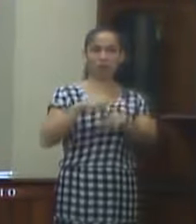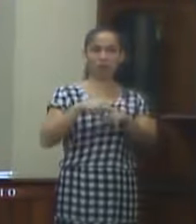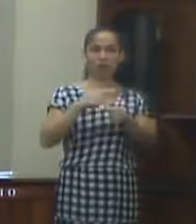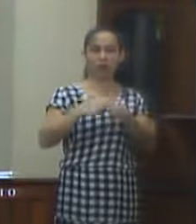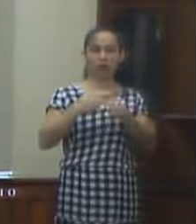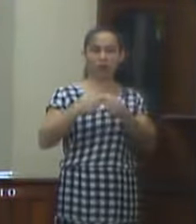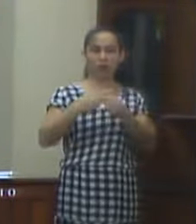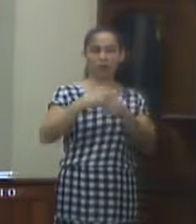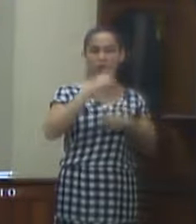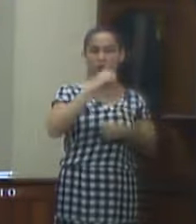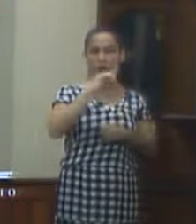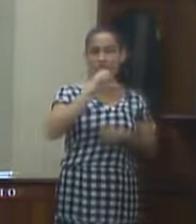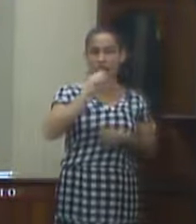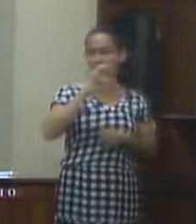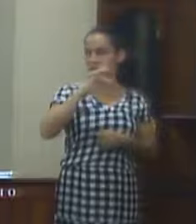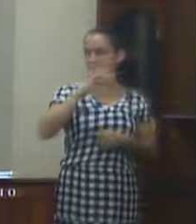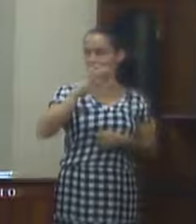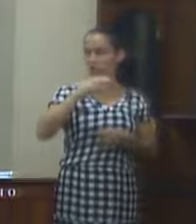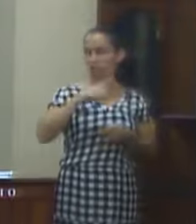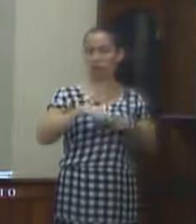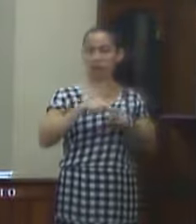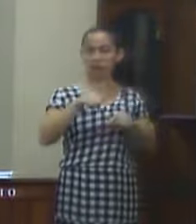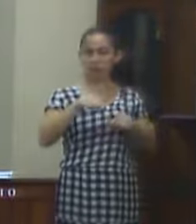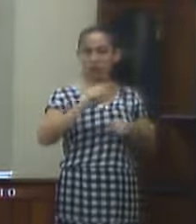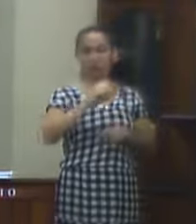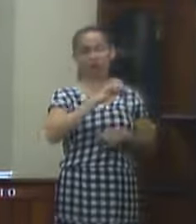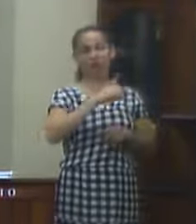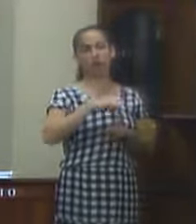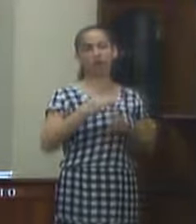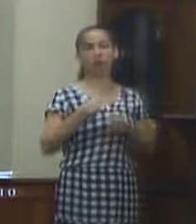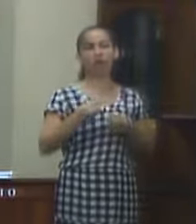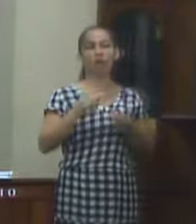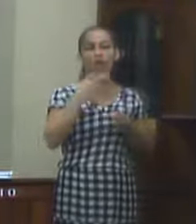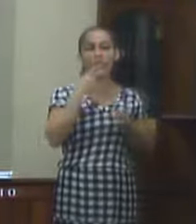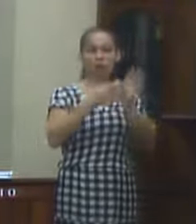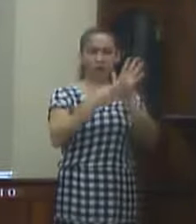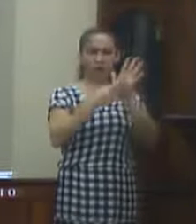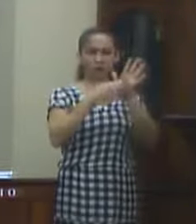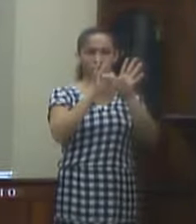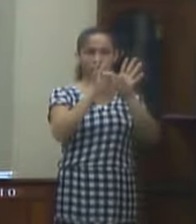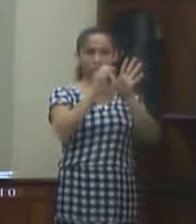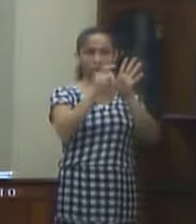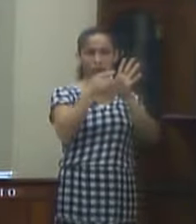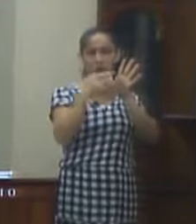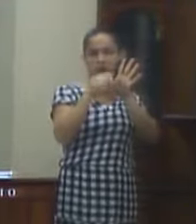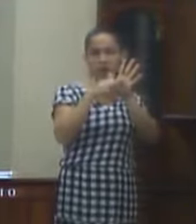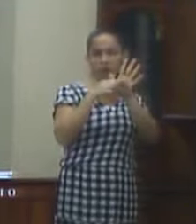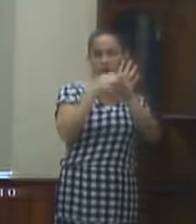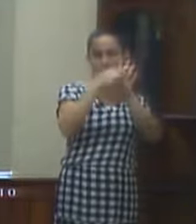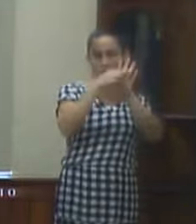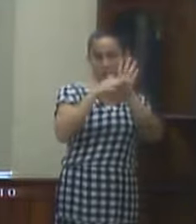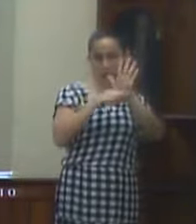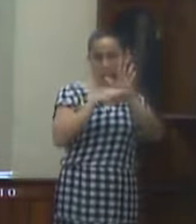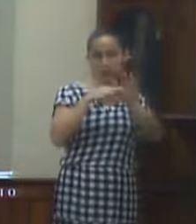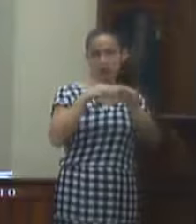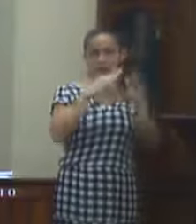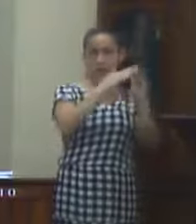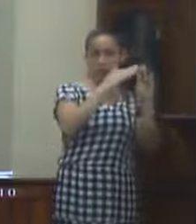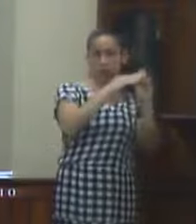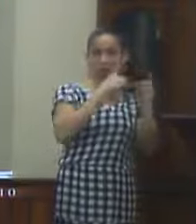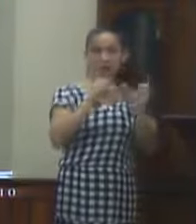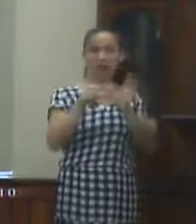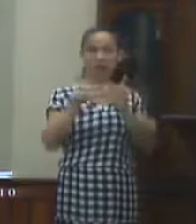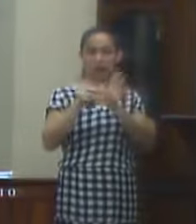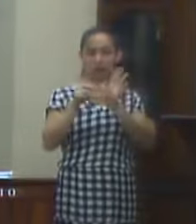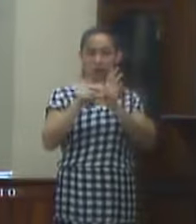sede, discriminando as taxas praticadas e arrecadadas, bem como a diferenciação entre comercial e residencial.